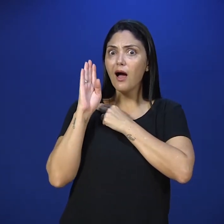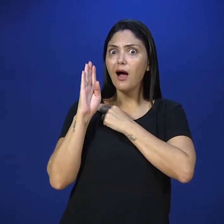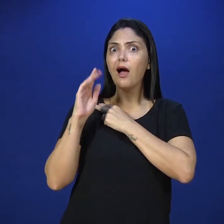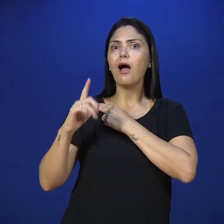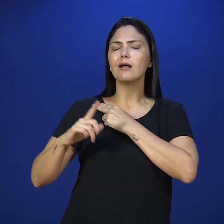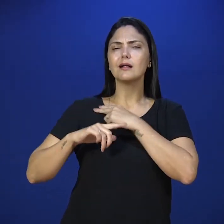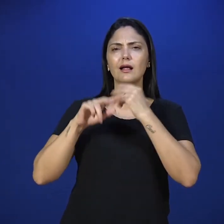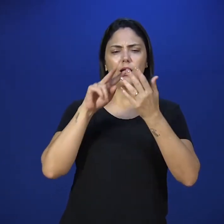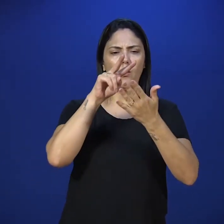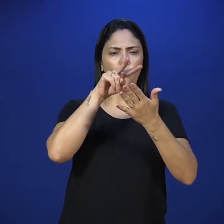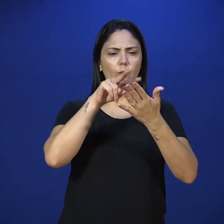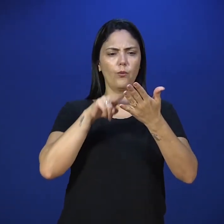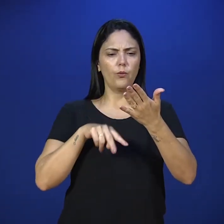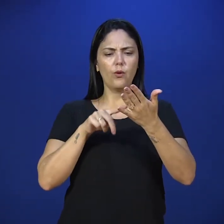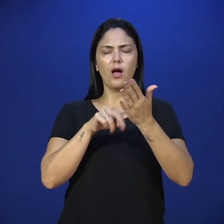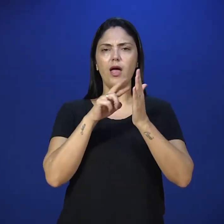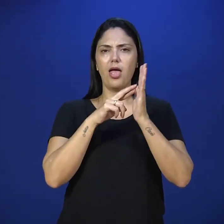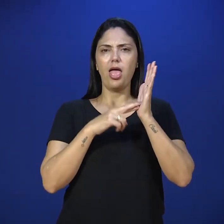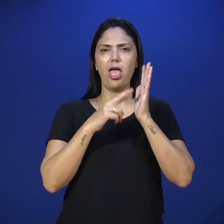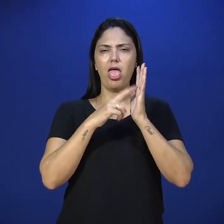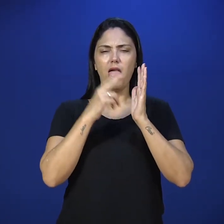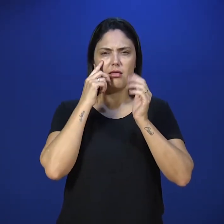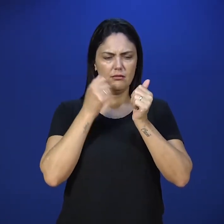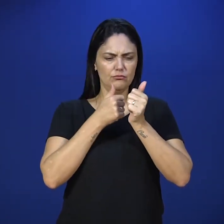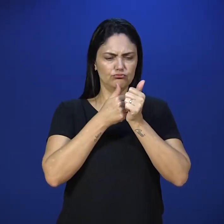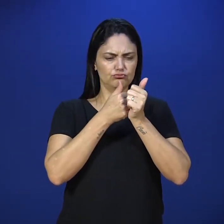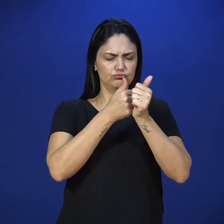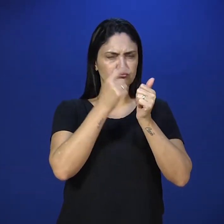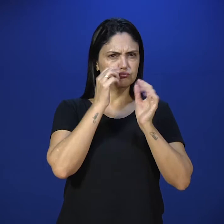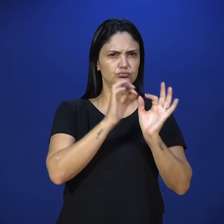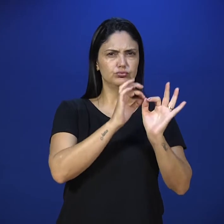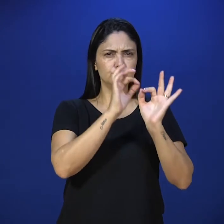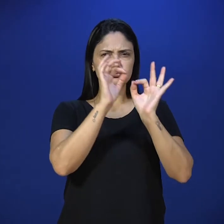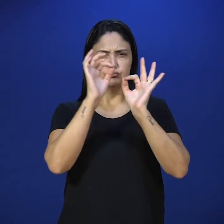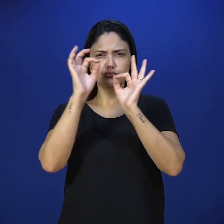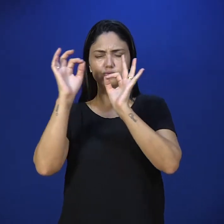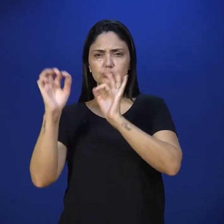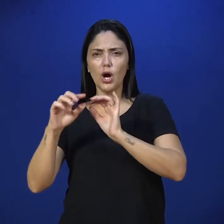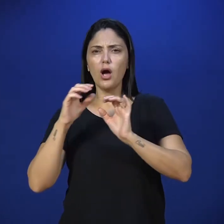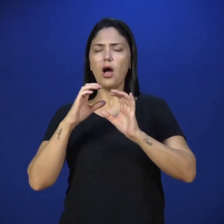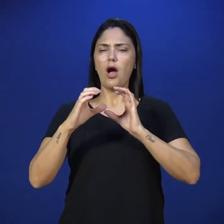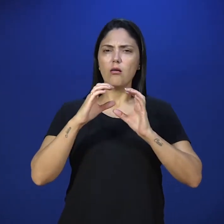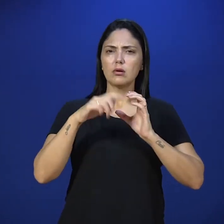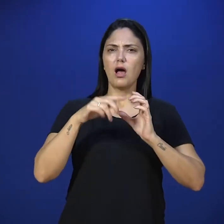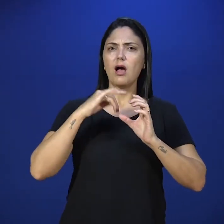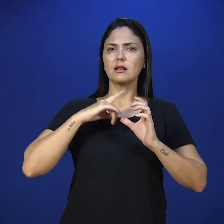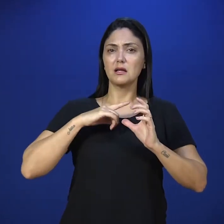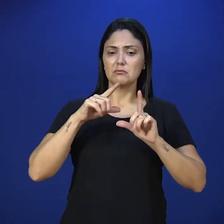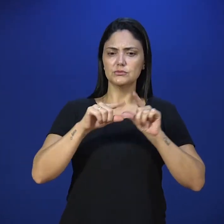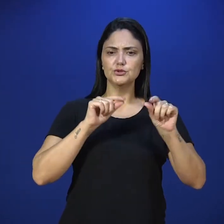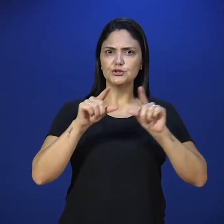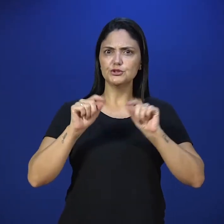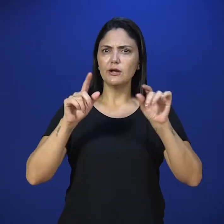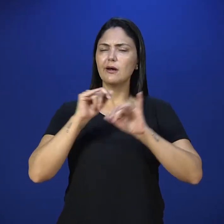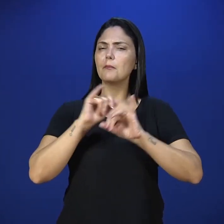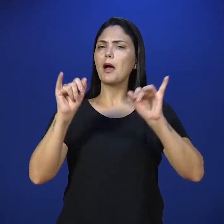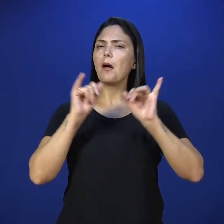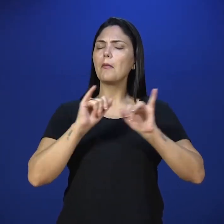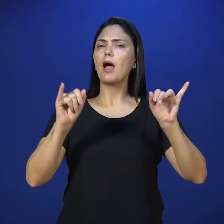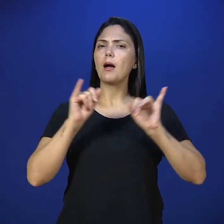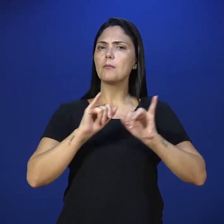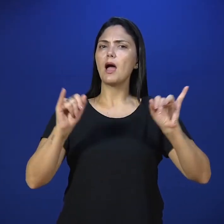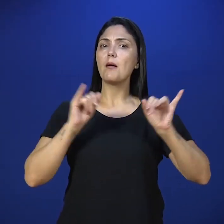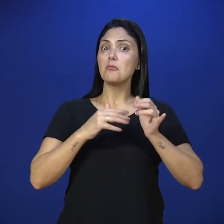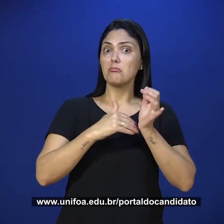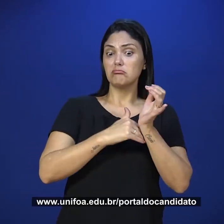ter ciência do edital e acompanhar todos os atos e comunicados deste processo seletivo que sejam publicados no portal